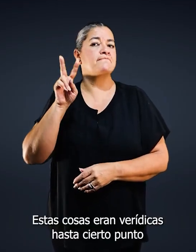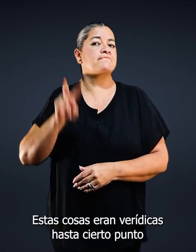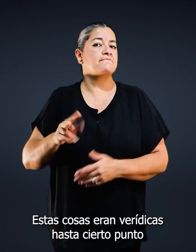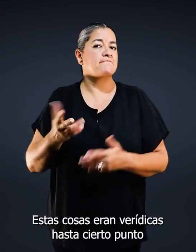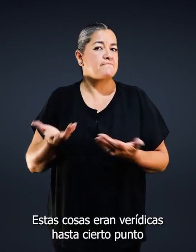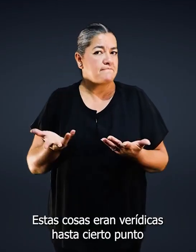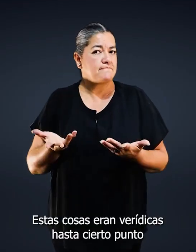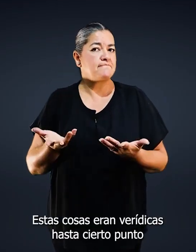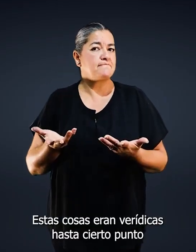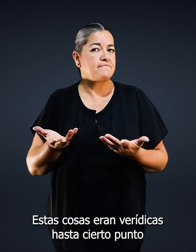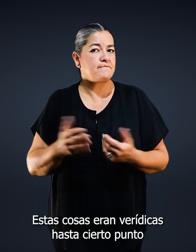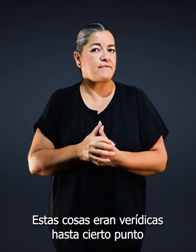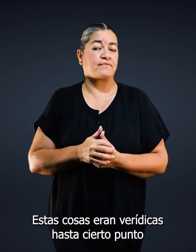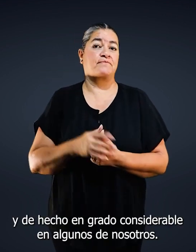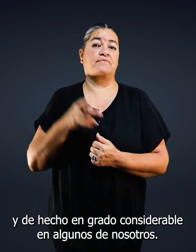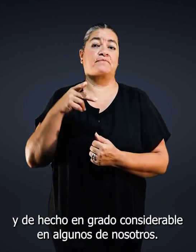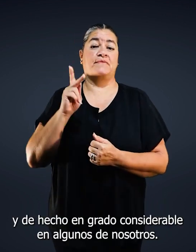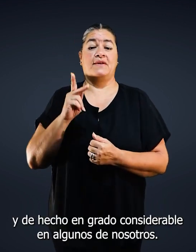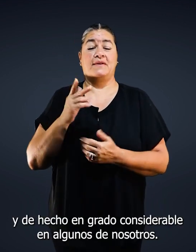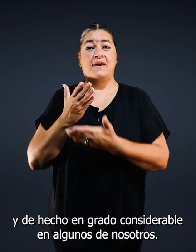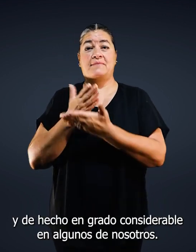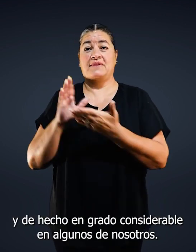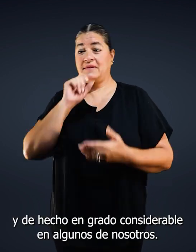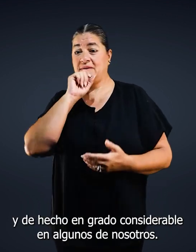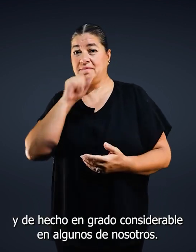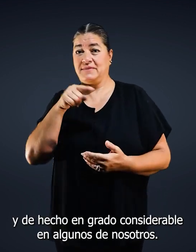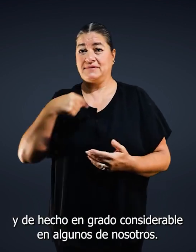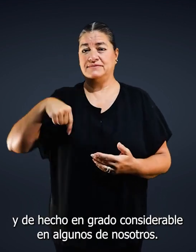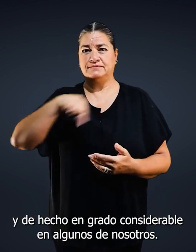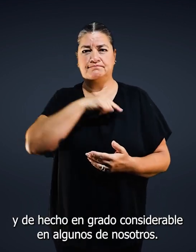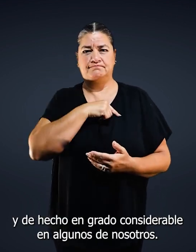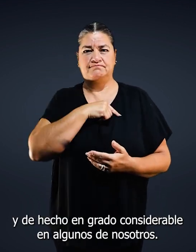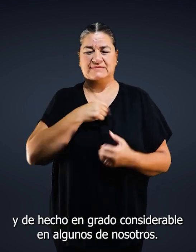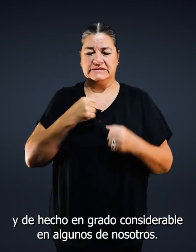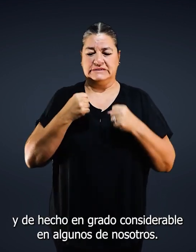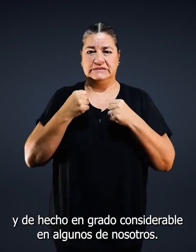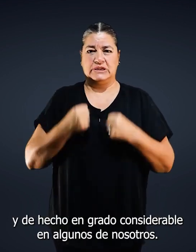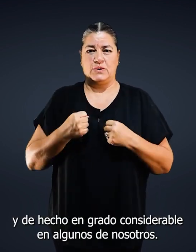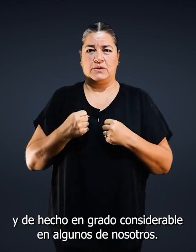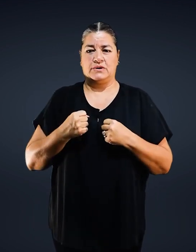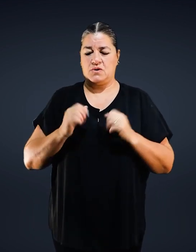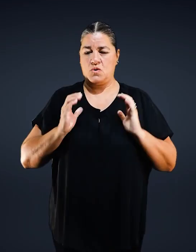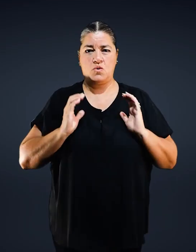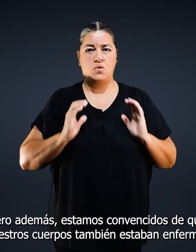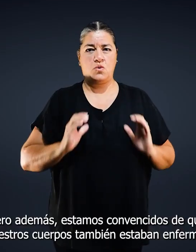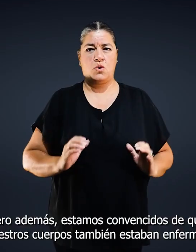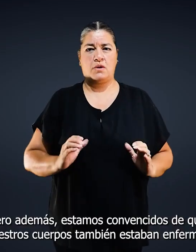cosas eran verídicas hasta cierto punto y, de hecho, en grado considerable en algunos de nosotros. Pero